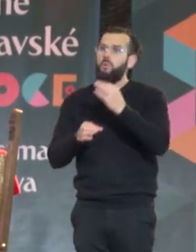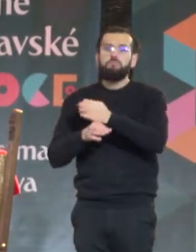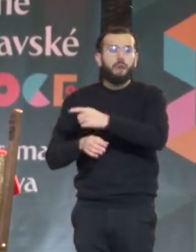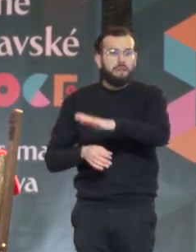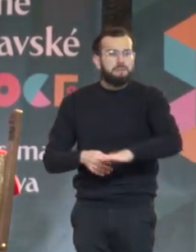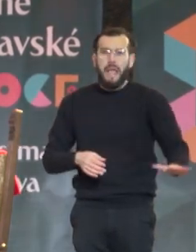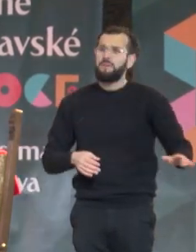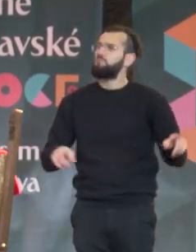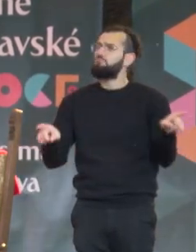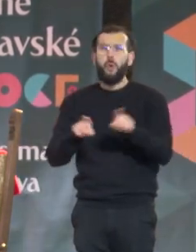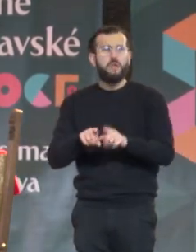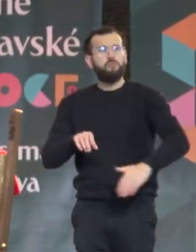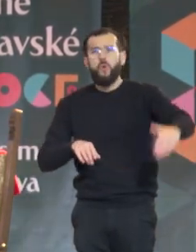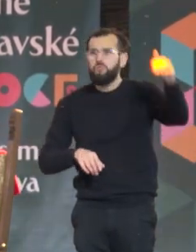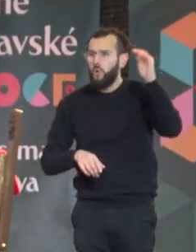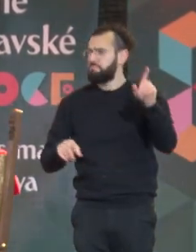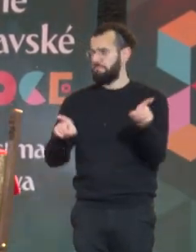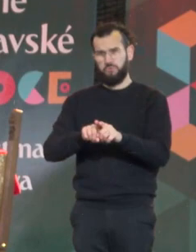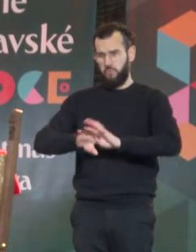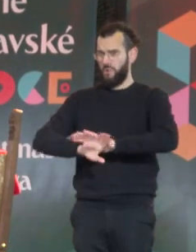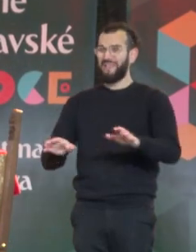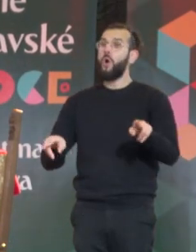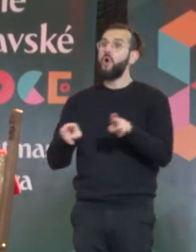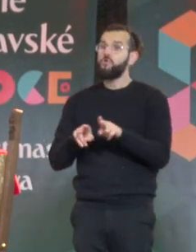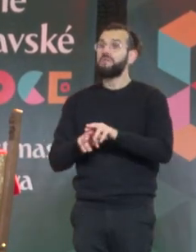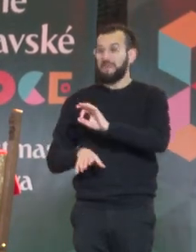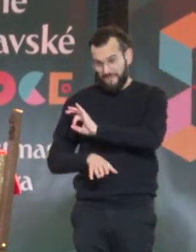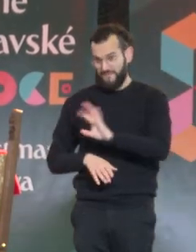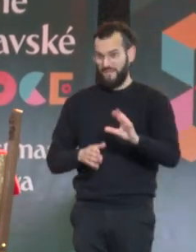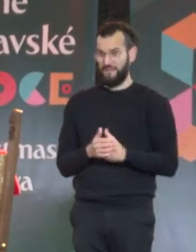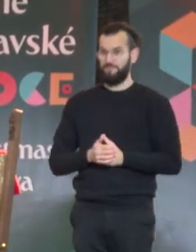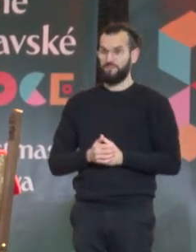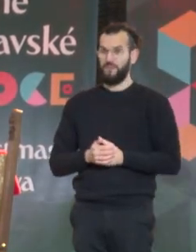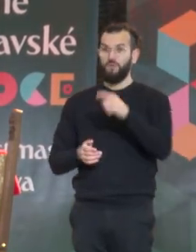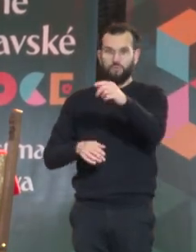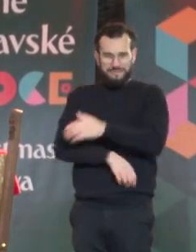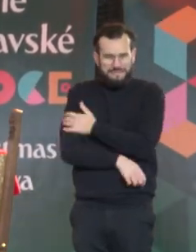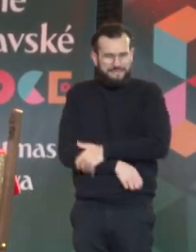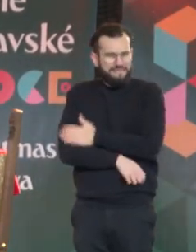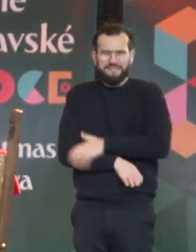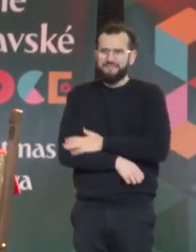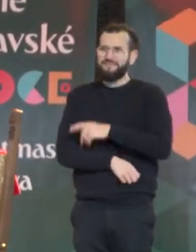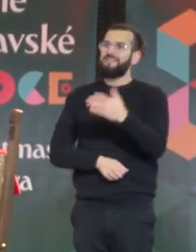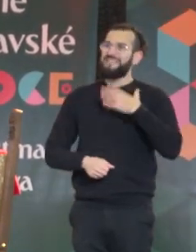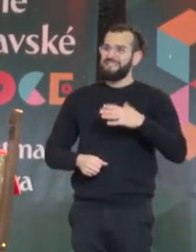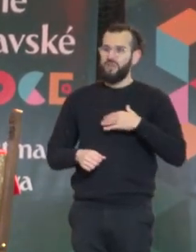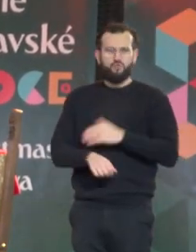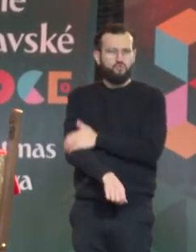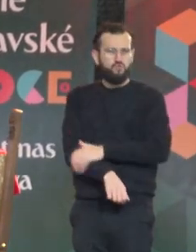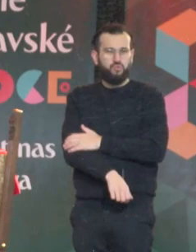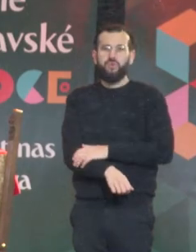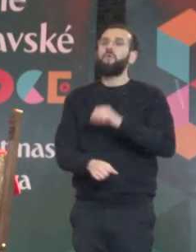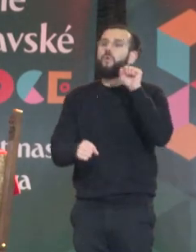vekovým kategóriám a určený pre celú rodinu. Takže keď tu poriadne vymrznete a budete sa chcieť zohriať,